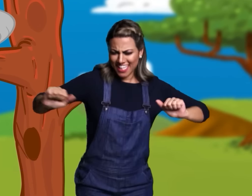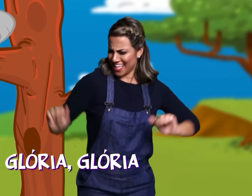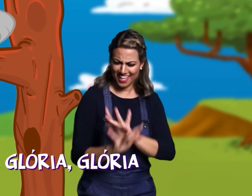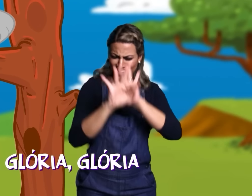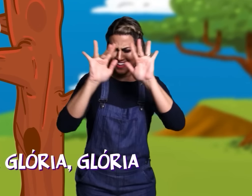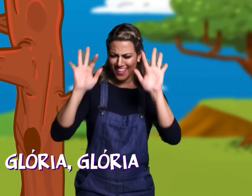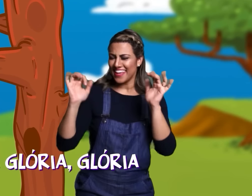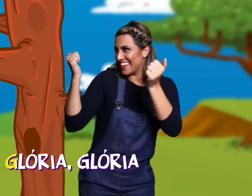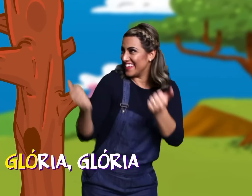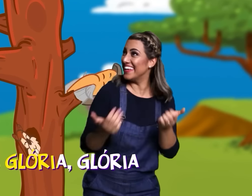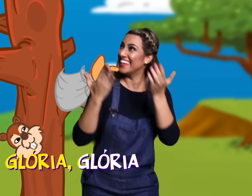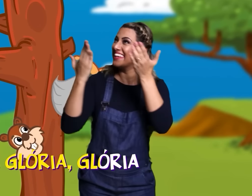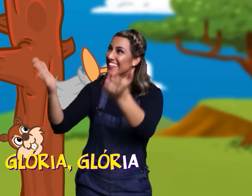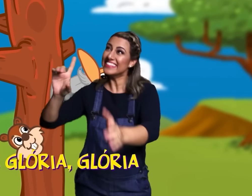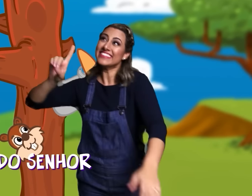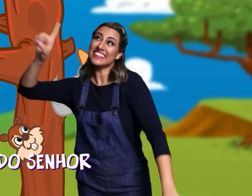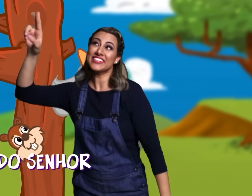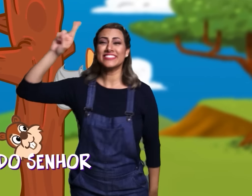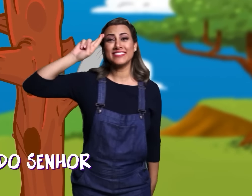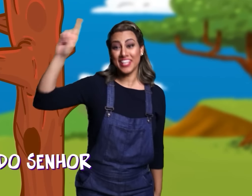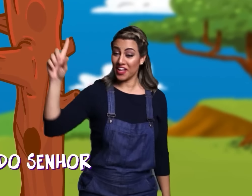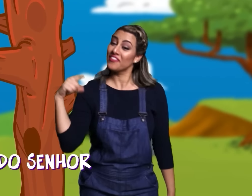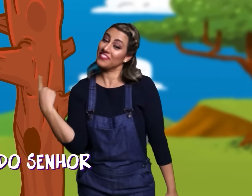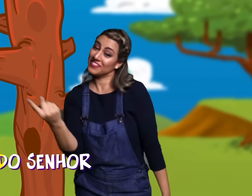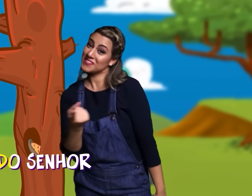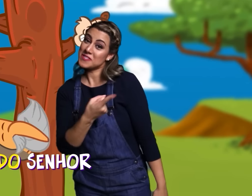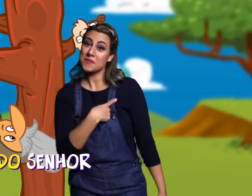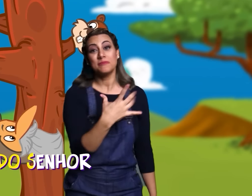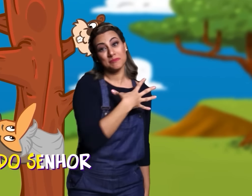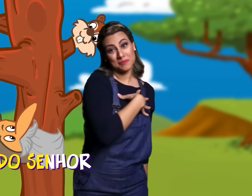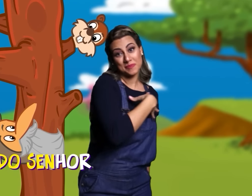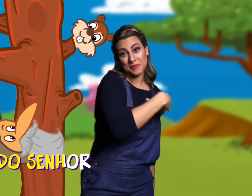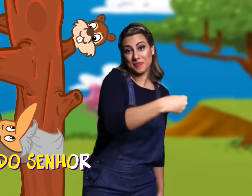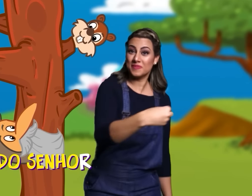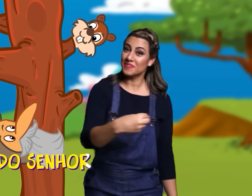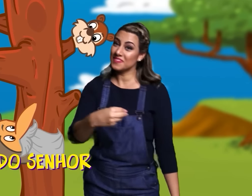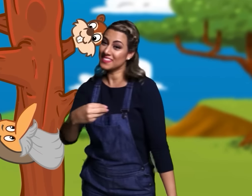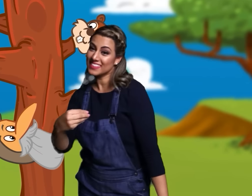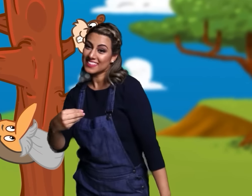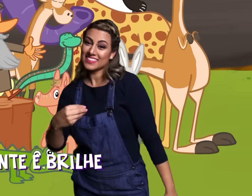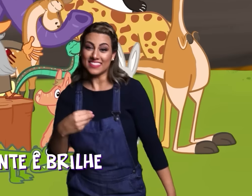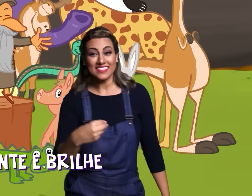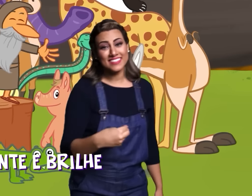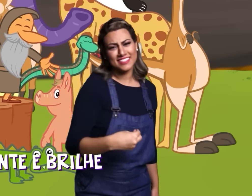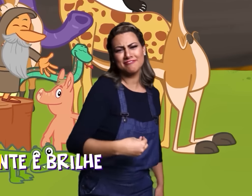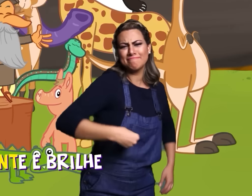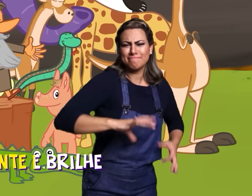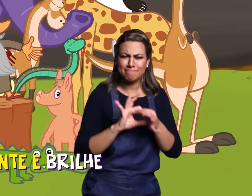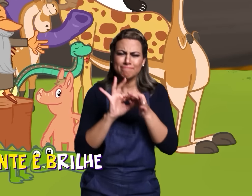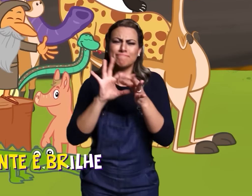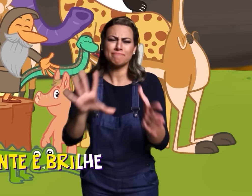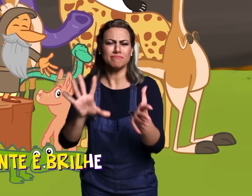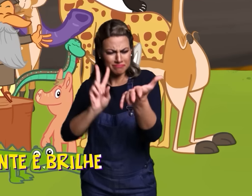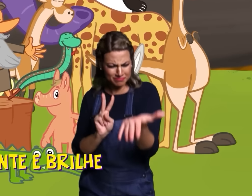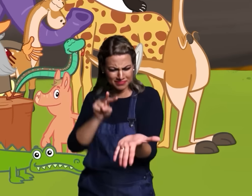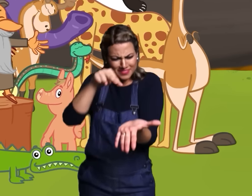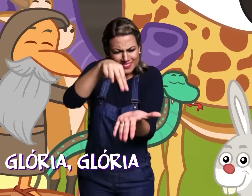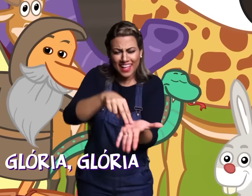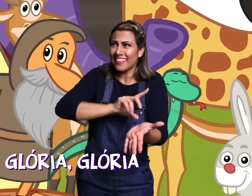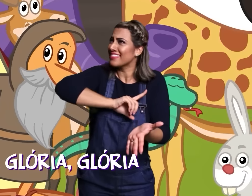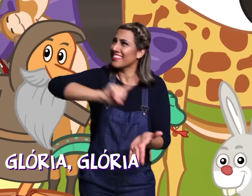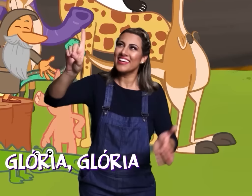brilhe, e a Deus dê a glória, glória, filhos do Senhor. Vá, levante e